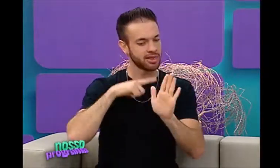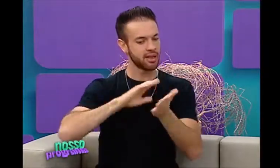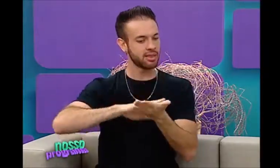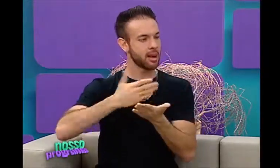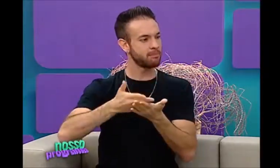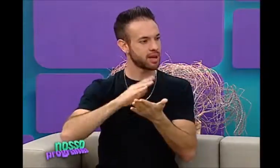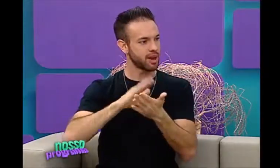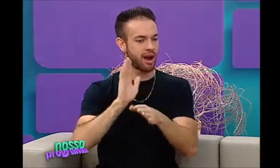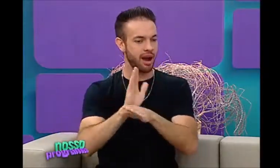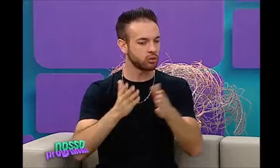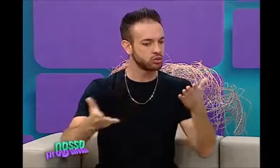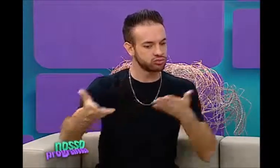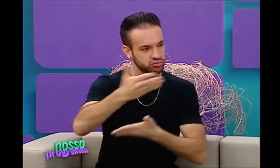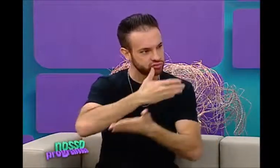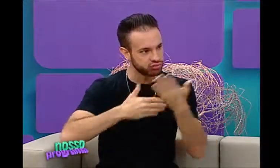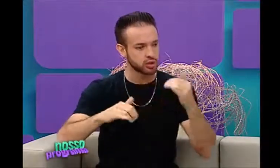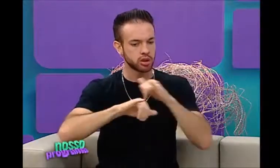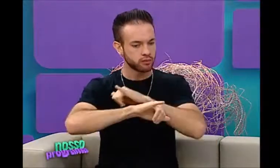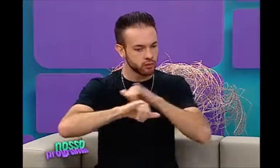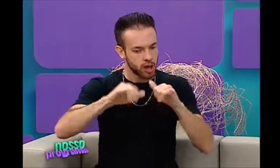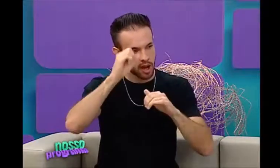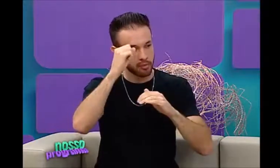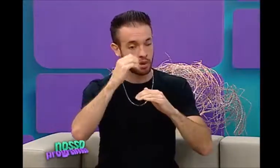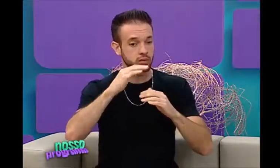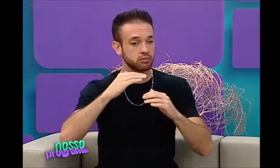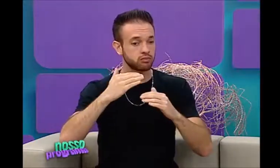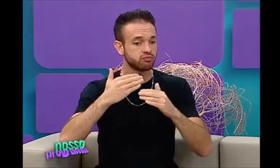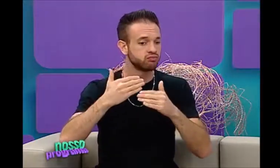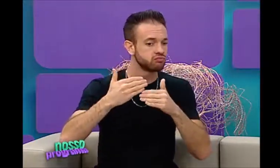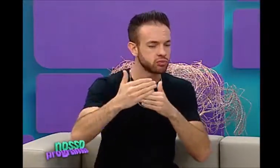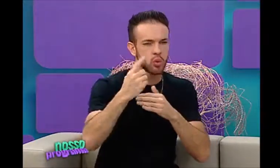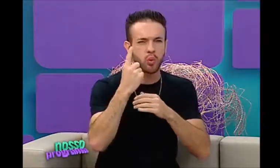cotas, então é difícil, precisa ter sempre o intérprete do lado do